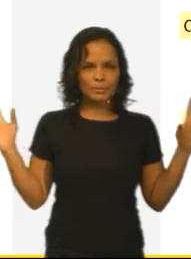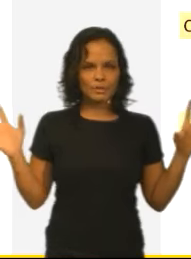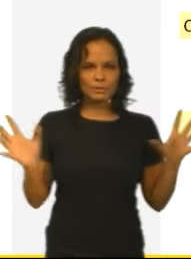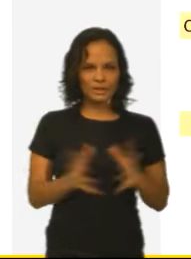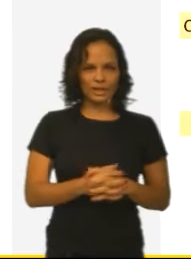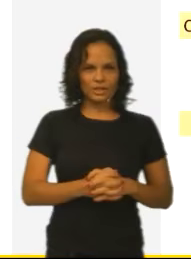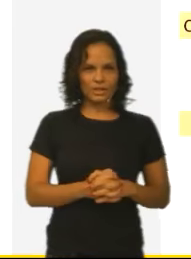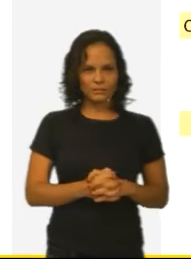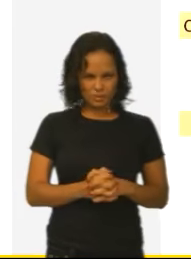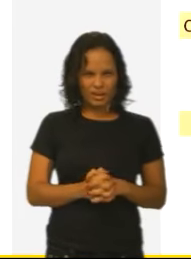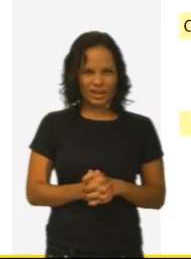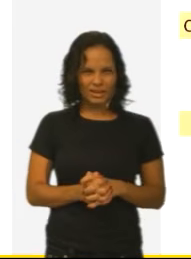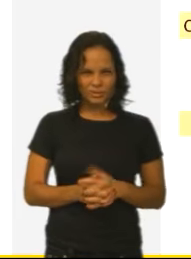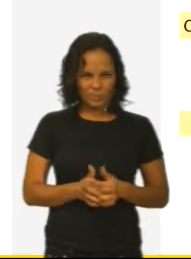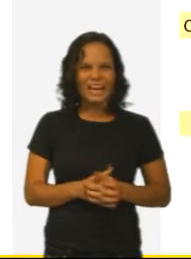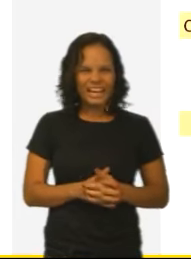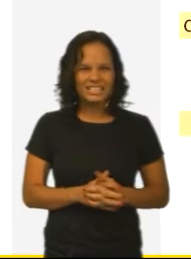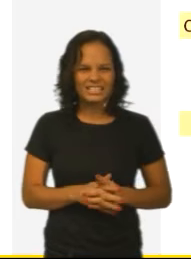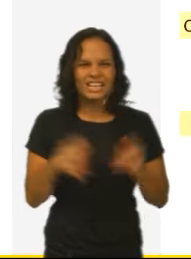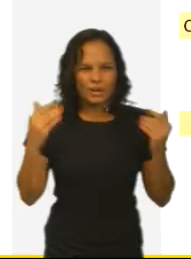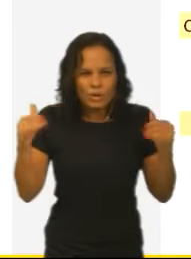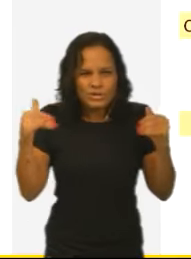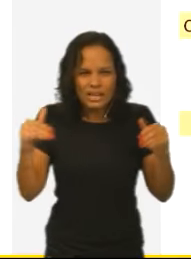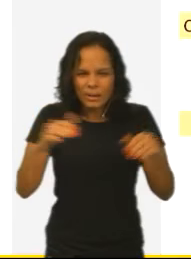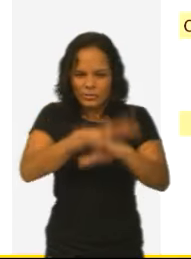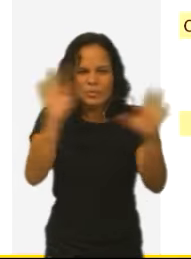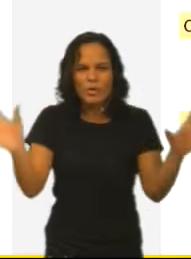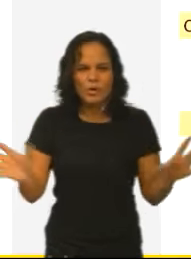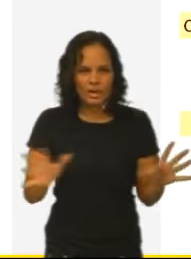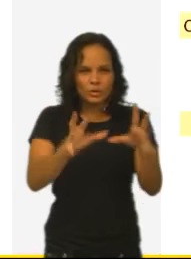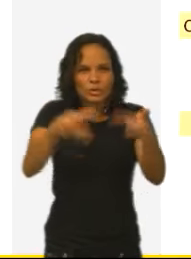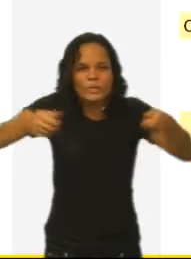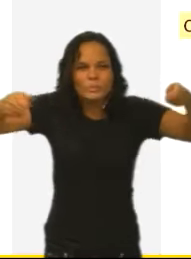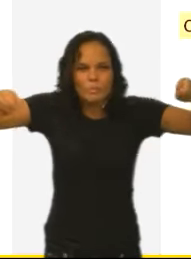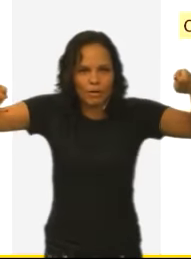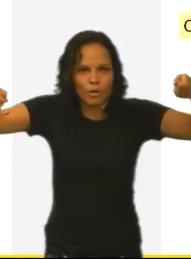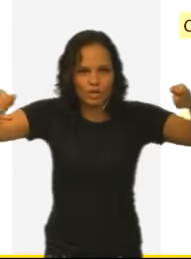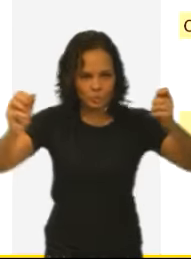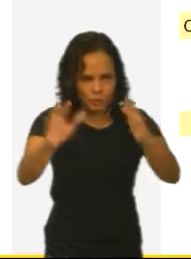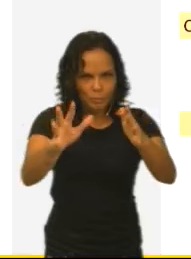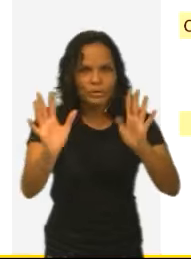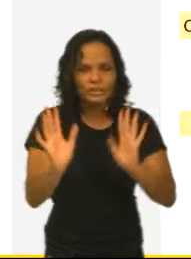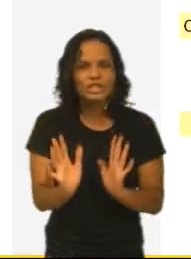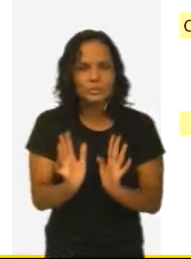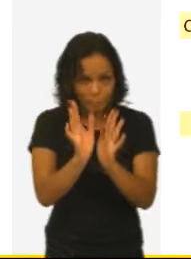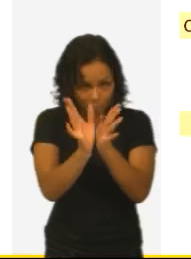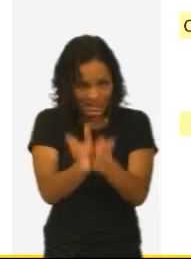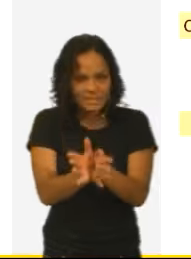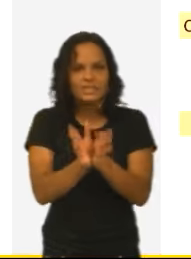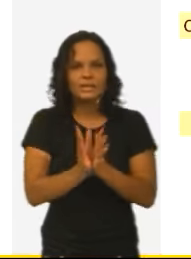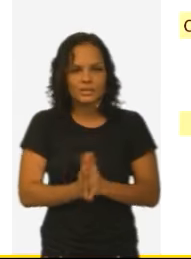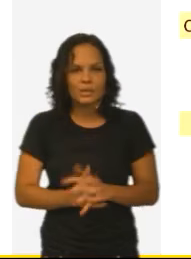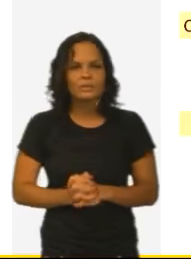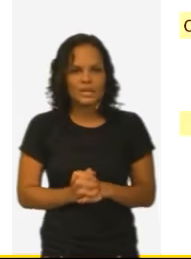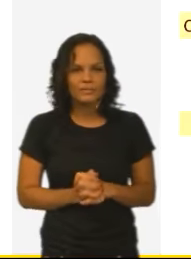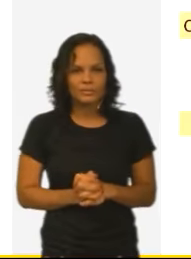aposto explicativo, não é? Não parece? Grosseiramente, vamos colocar tudo no mesmo pacote, porque o importante nessa questão é o uso da